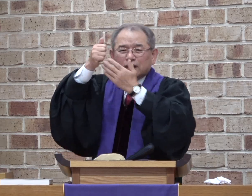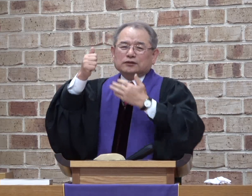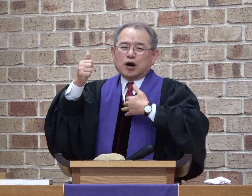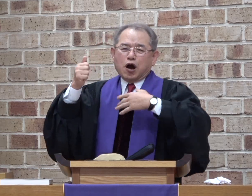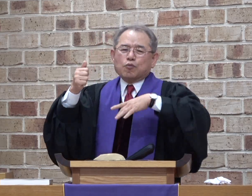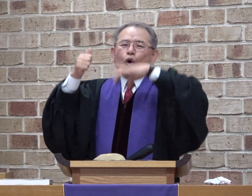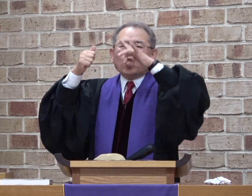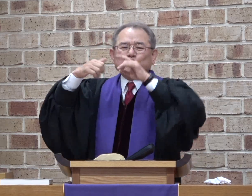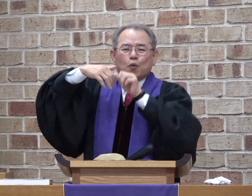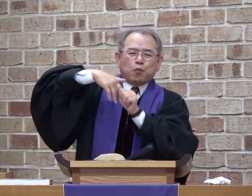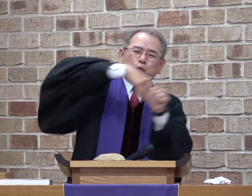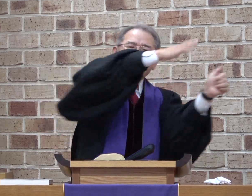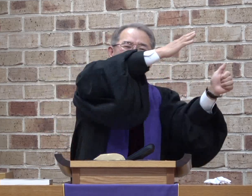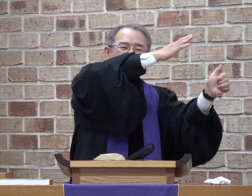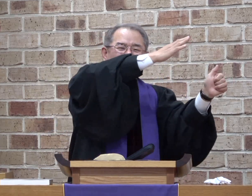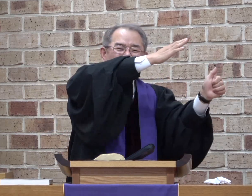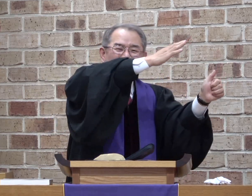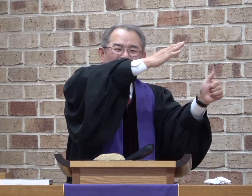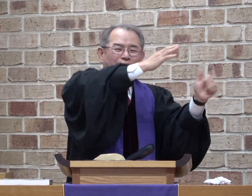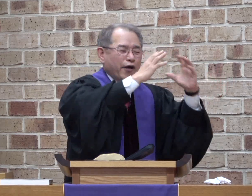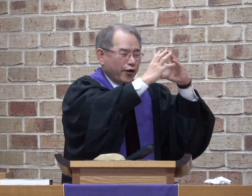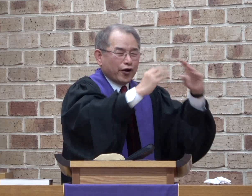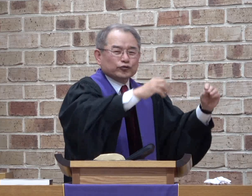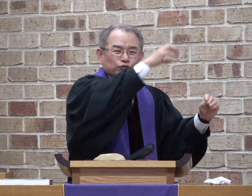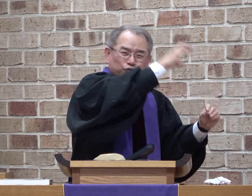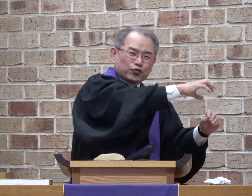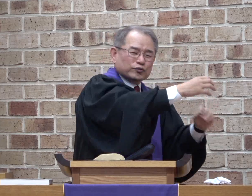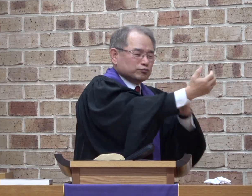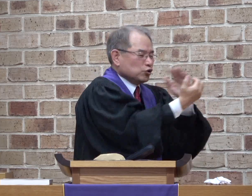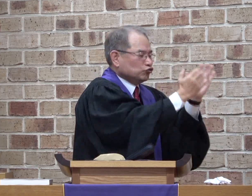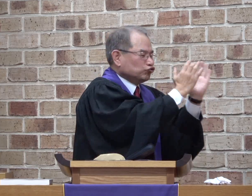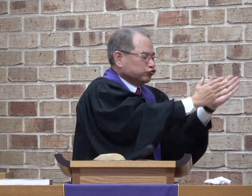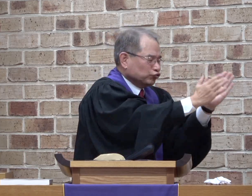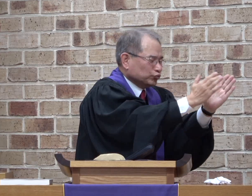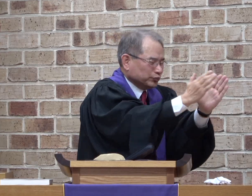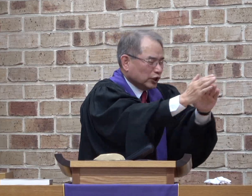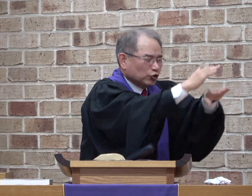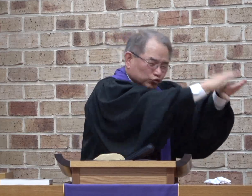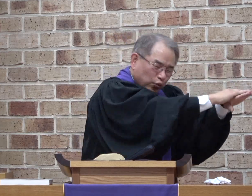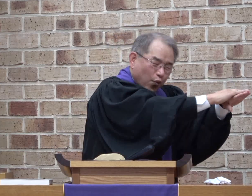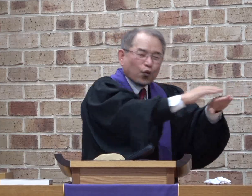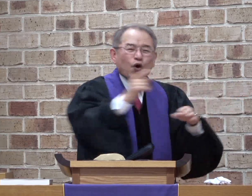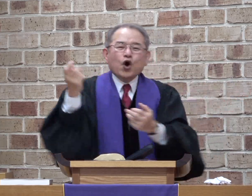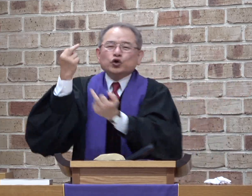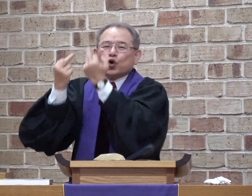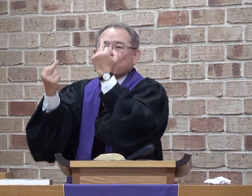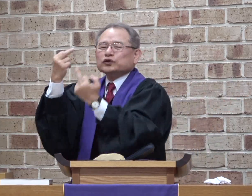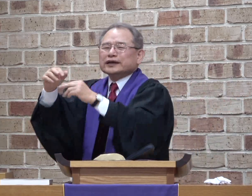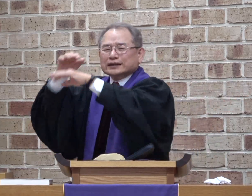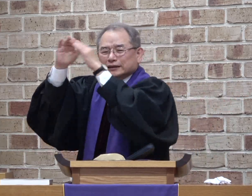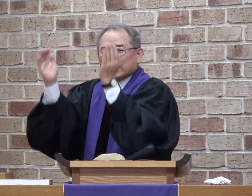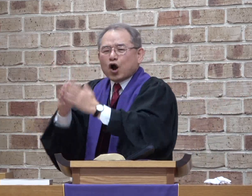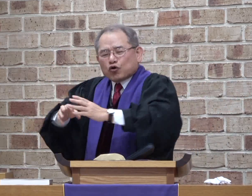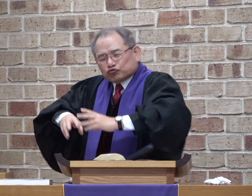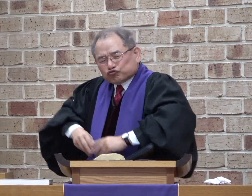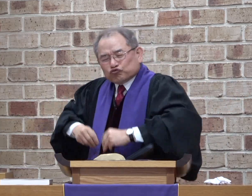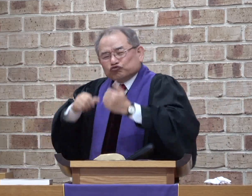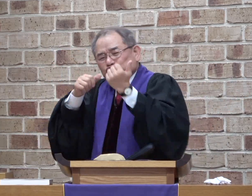어려움에 처했을 때 내가 먼저 이렇게 애굽에서 다 준비해 두었습니다. 우리